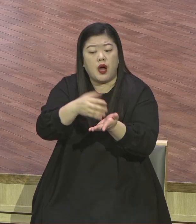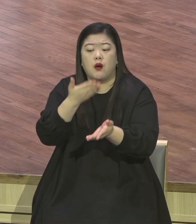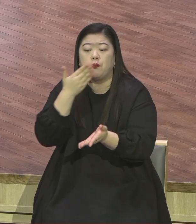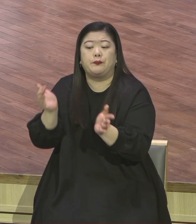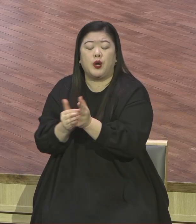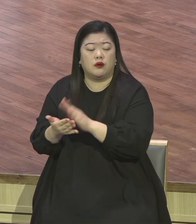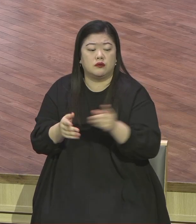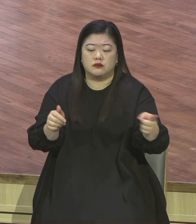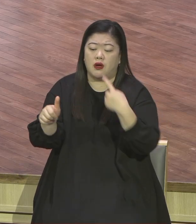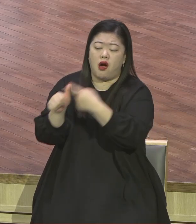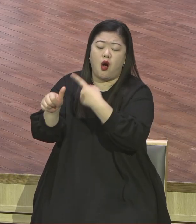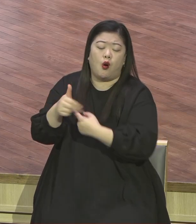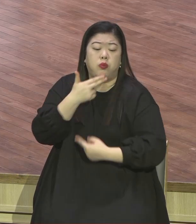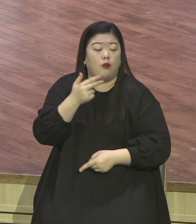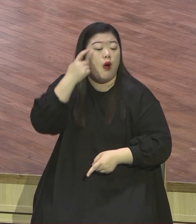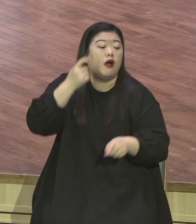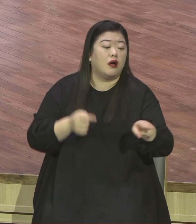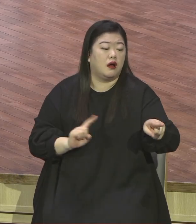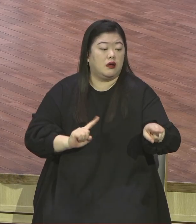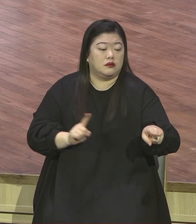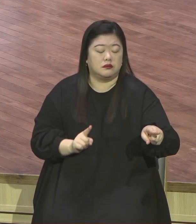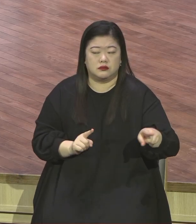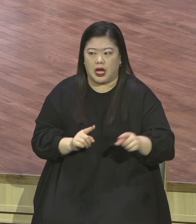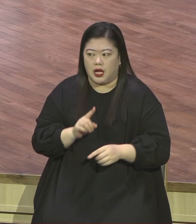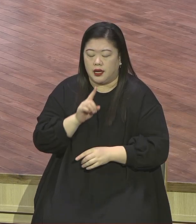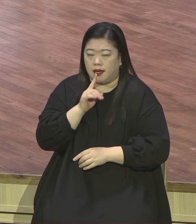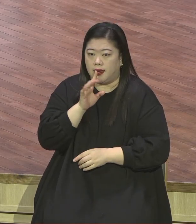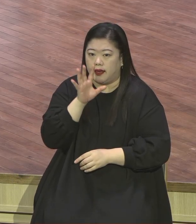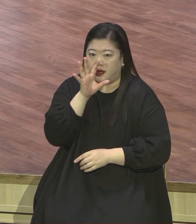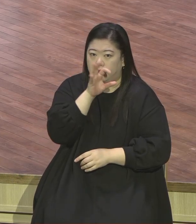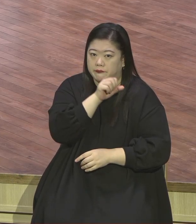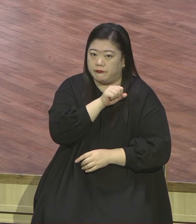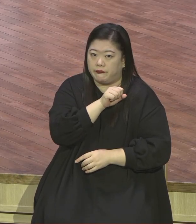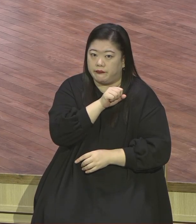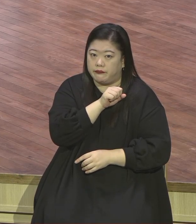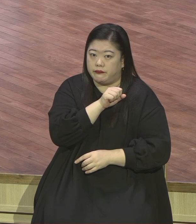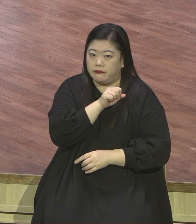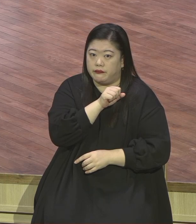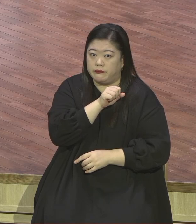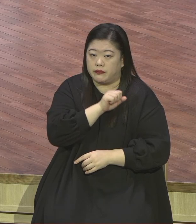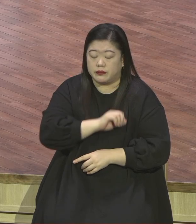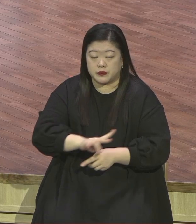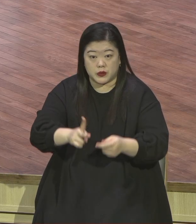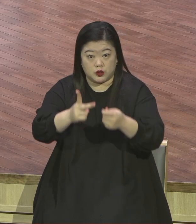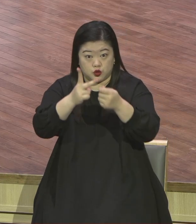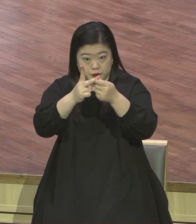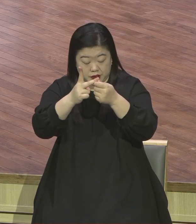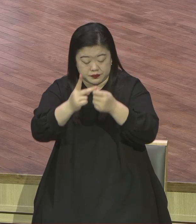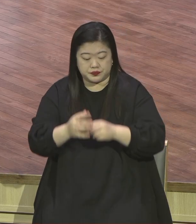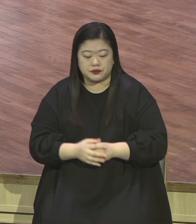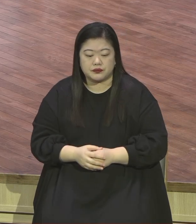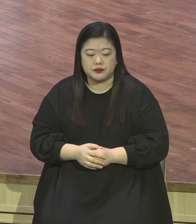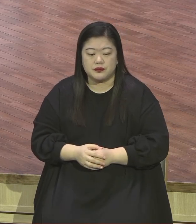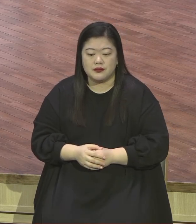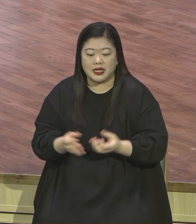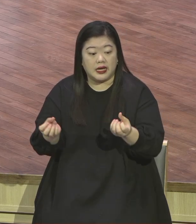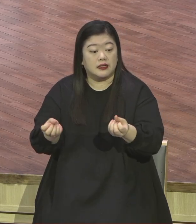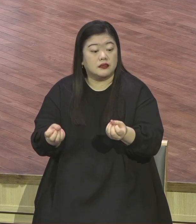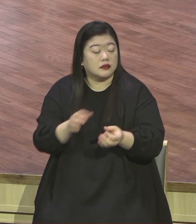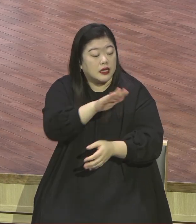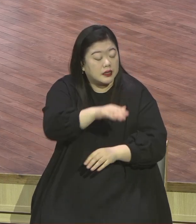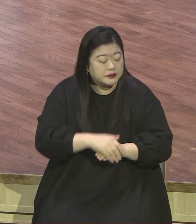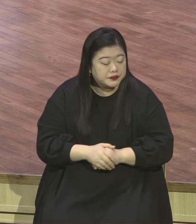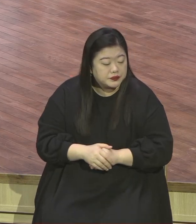또 하나는 안식일의 제사장들이 제사장 성전 안에서 제사